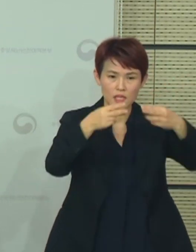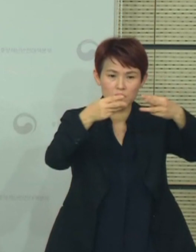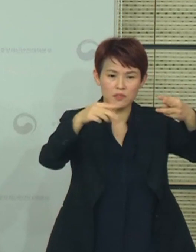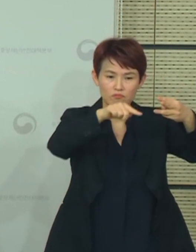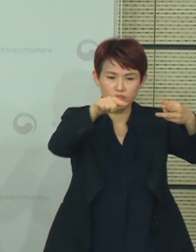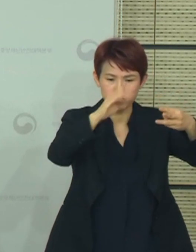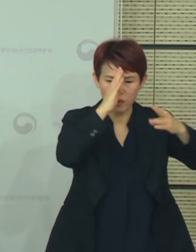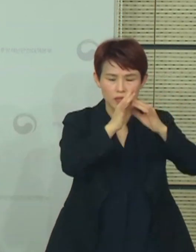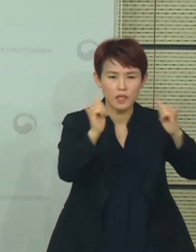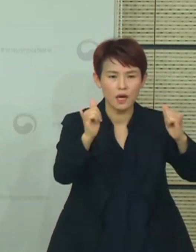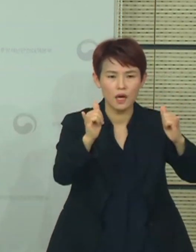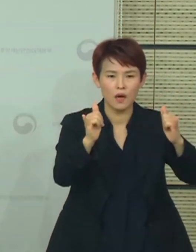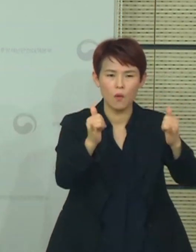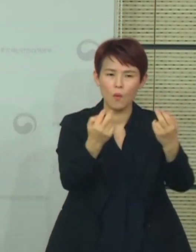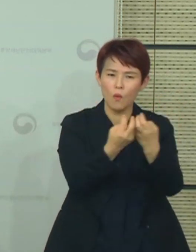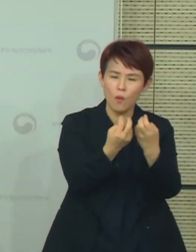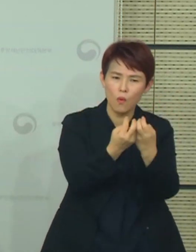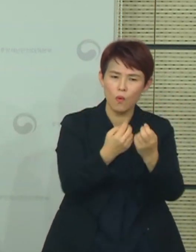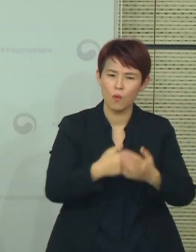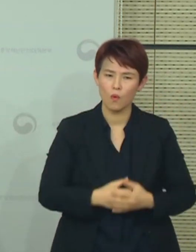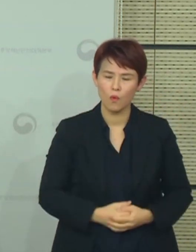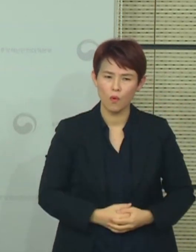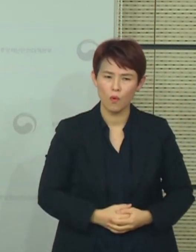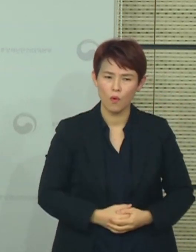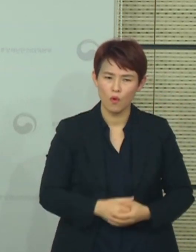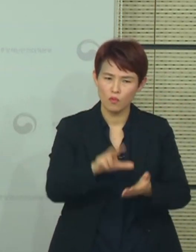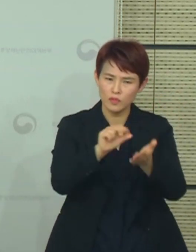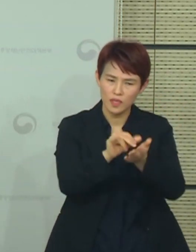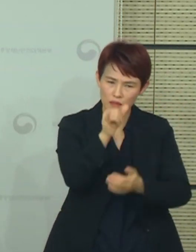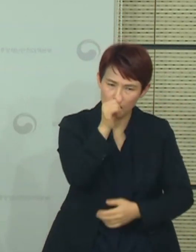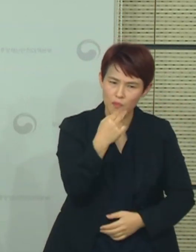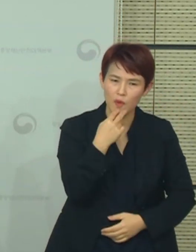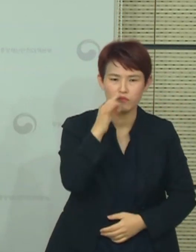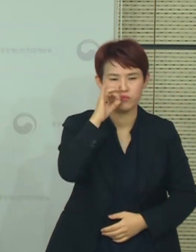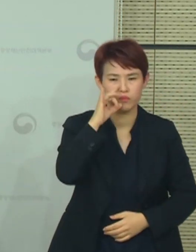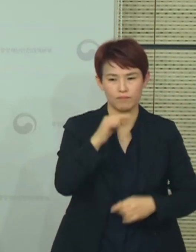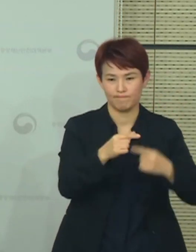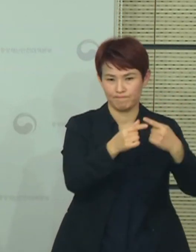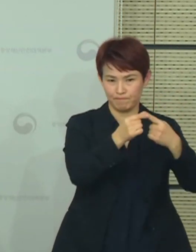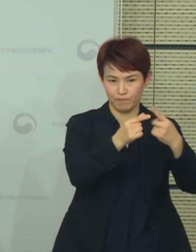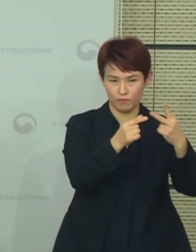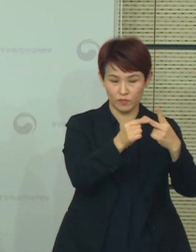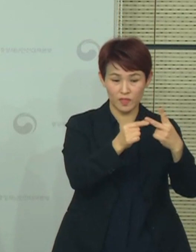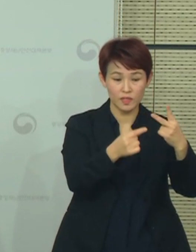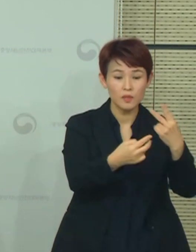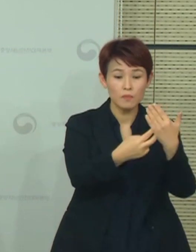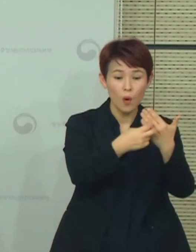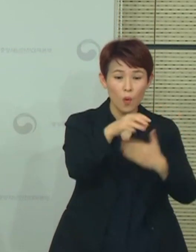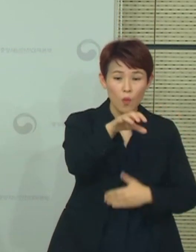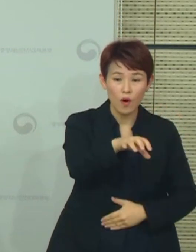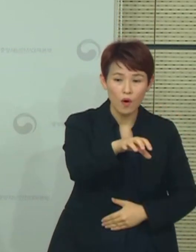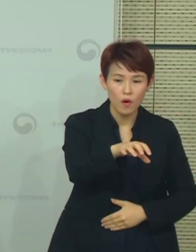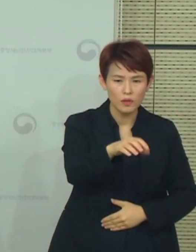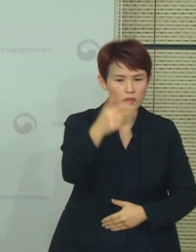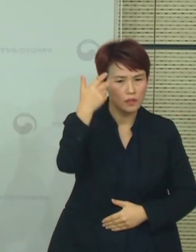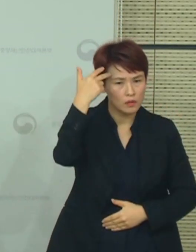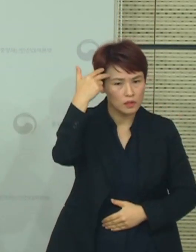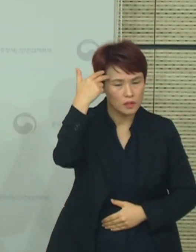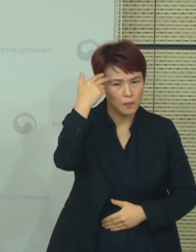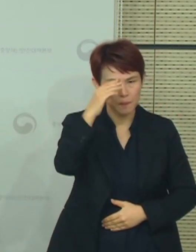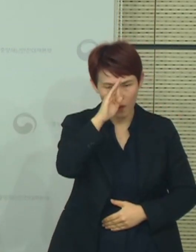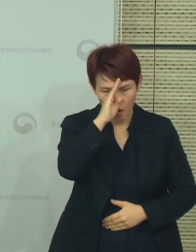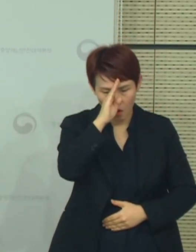환자랑 의료인력은 감염 우려가 없는 건지 궁금하고요. 또 그 대남병원 확진자 이동이 그 정신질환을